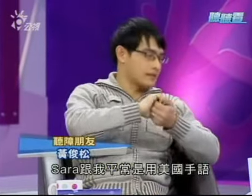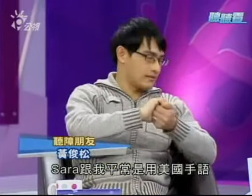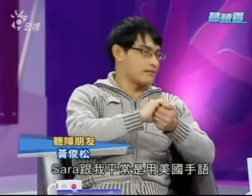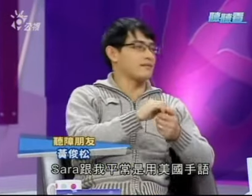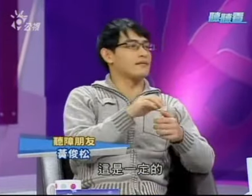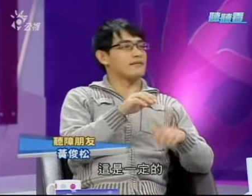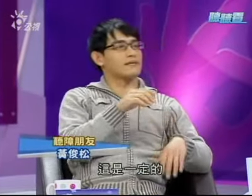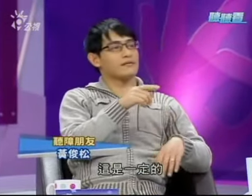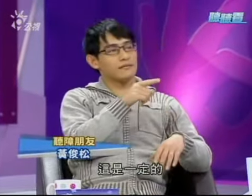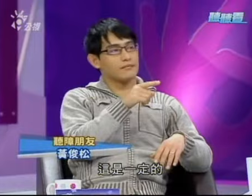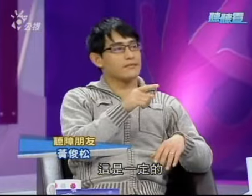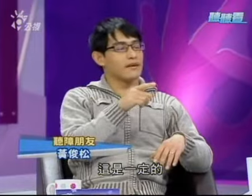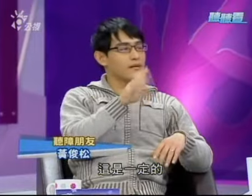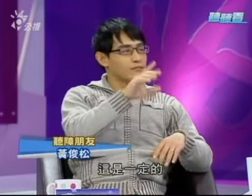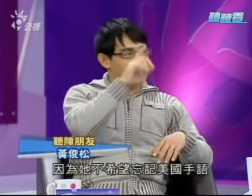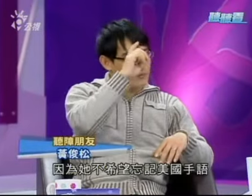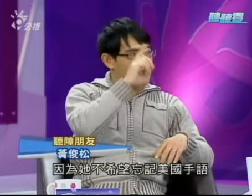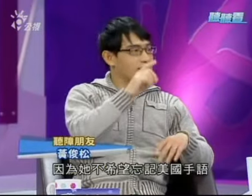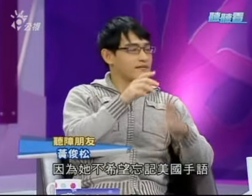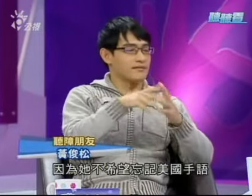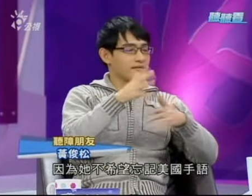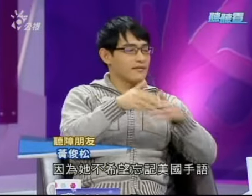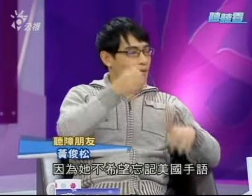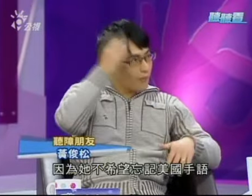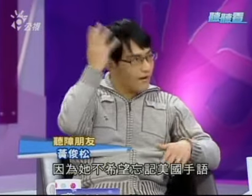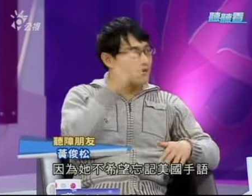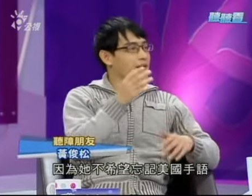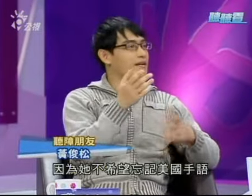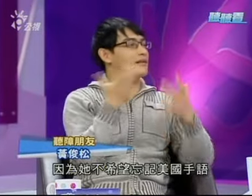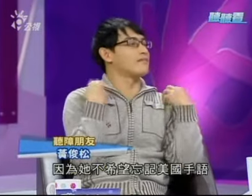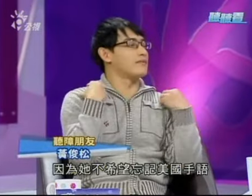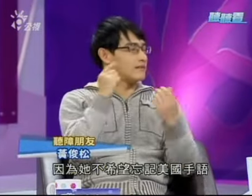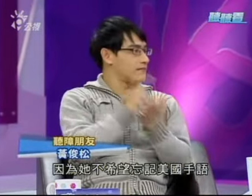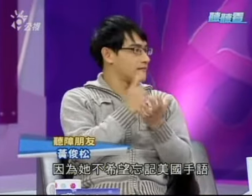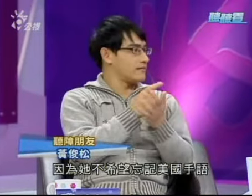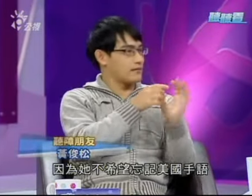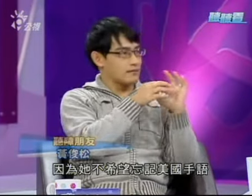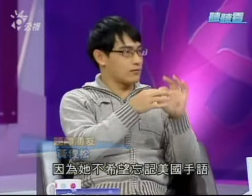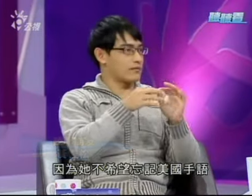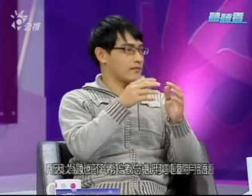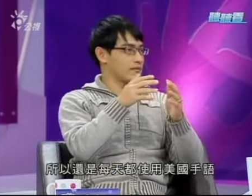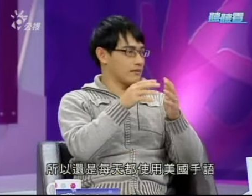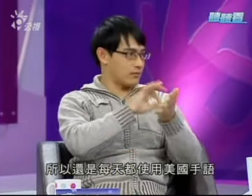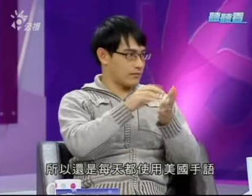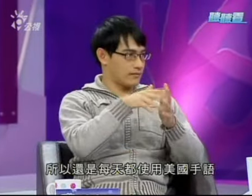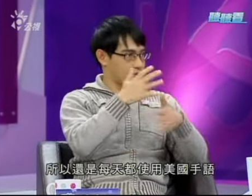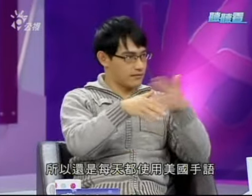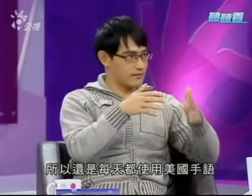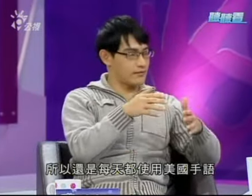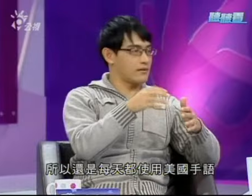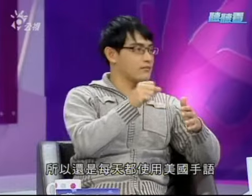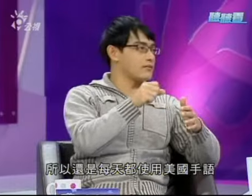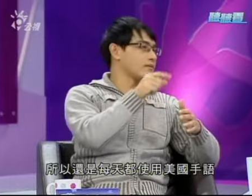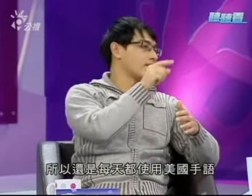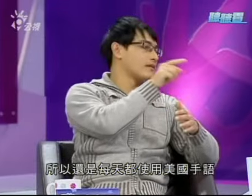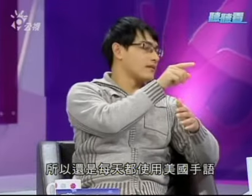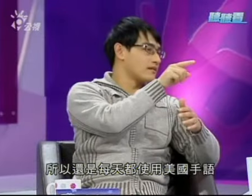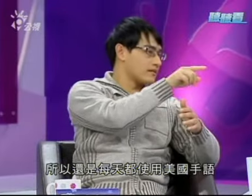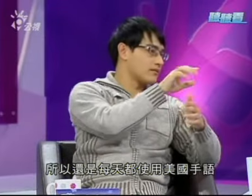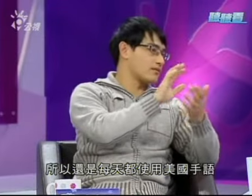这是一定的因为她不希望忘记美国手语所以还是每天都使用美国手